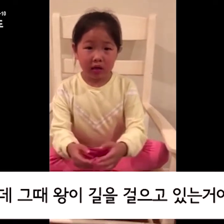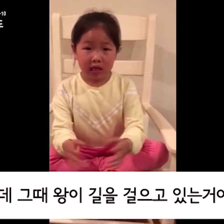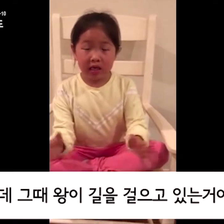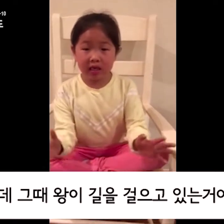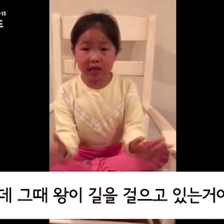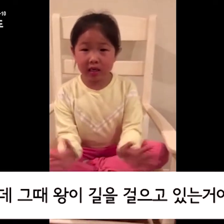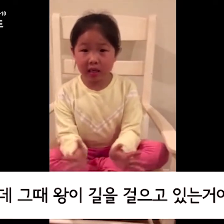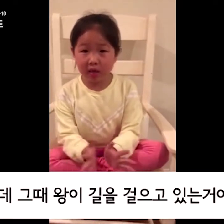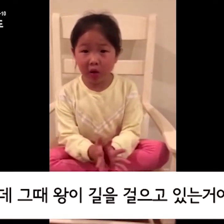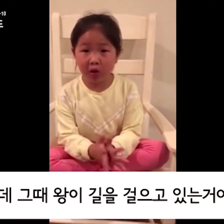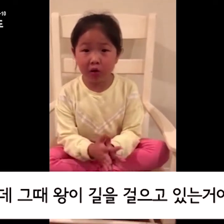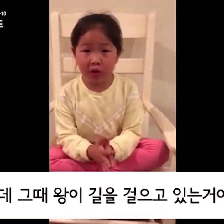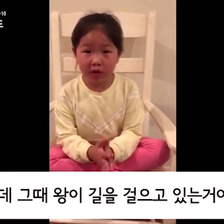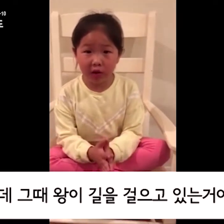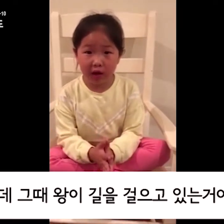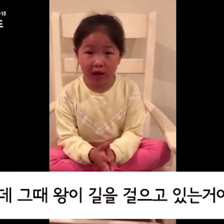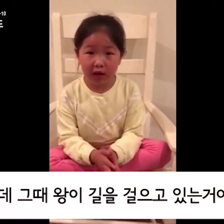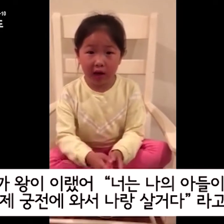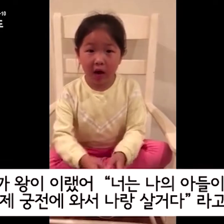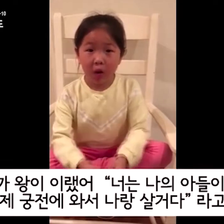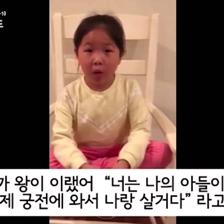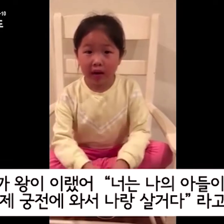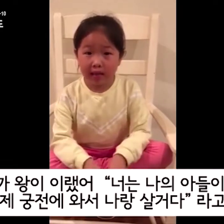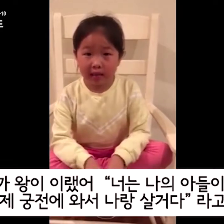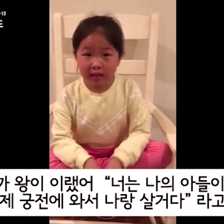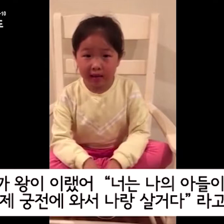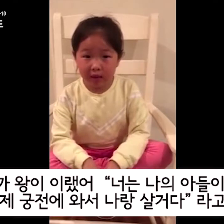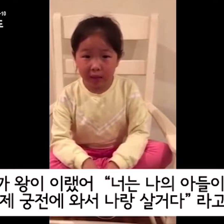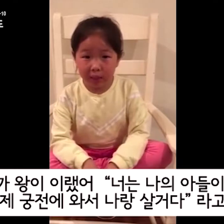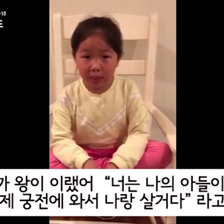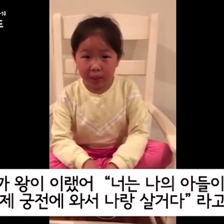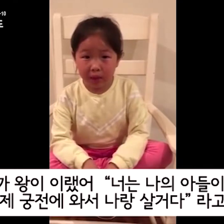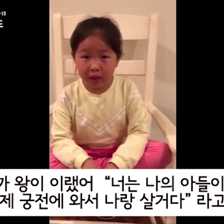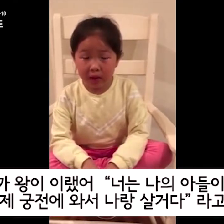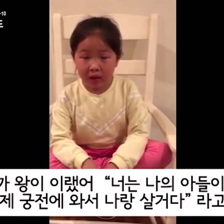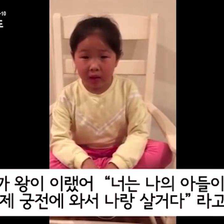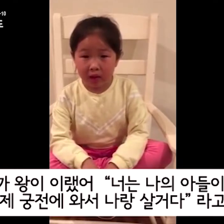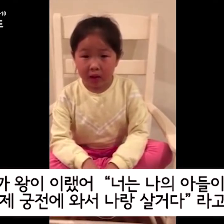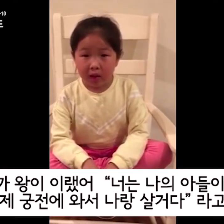그 길을 거리고 있는 거야. 그러니까 왕이 이랬어.